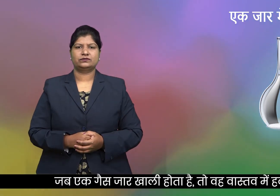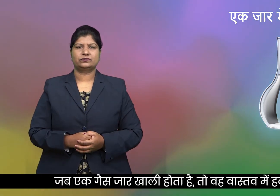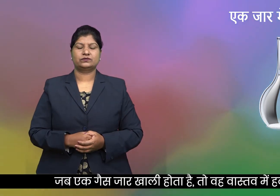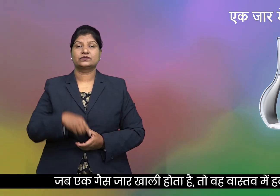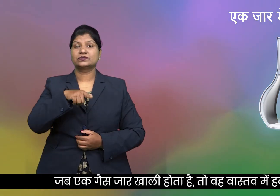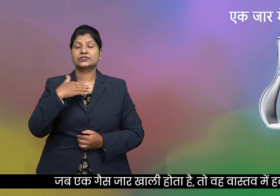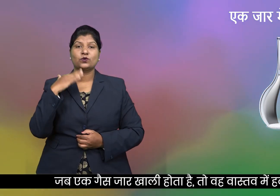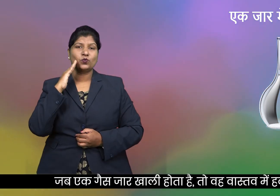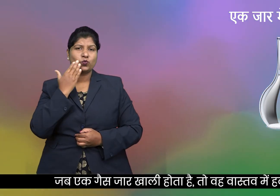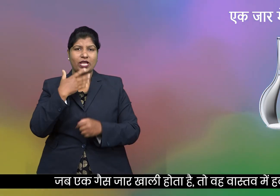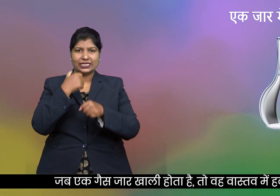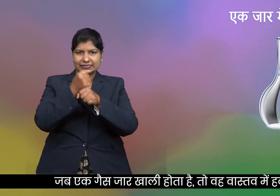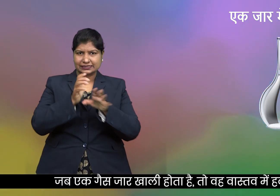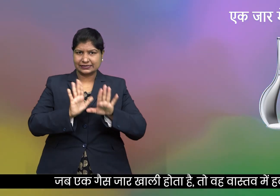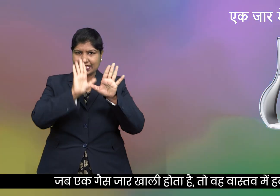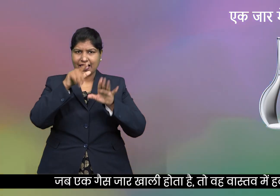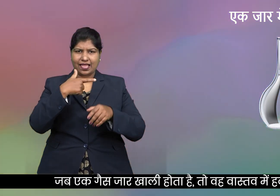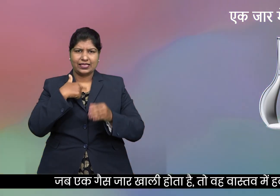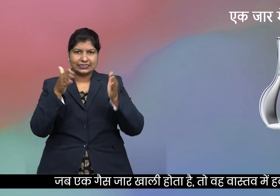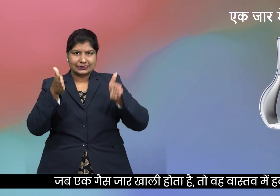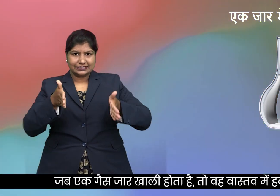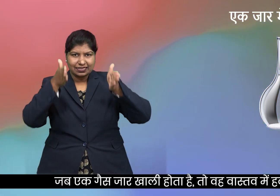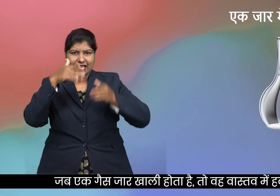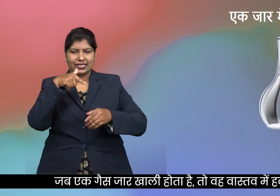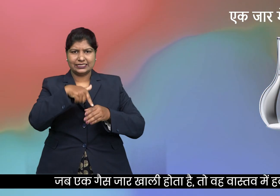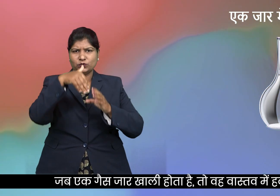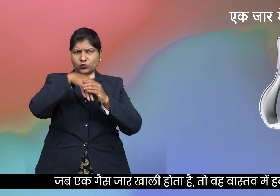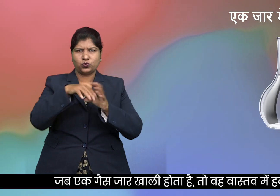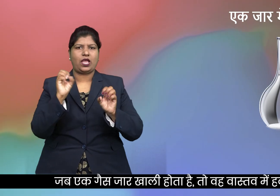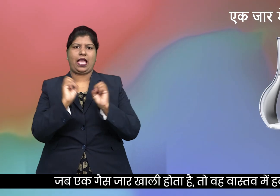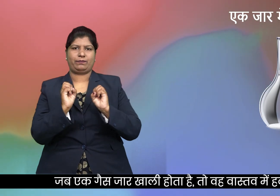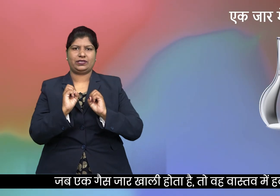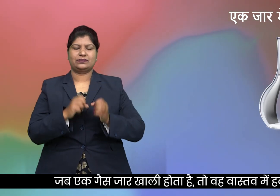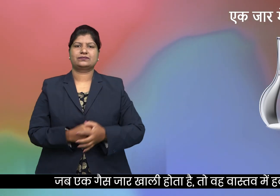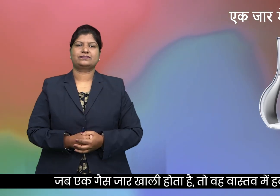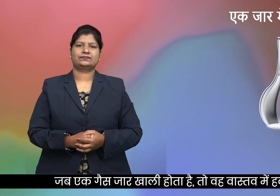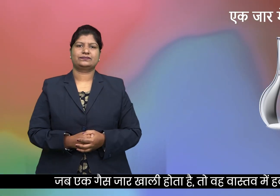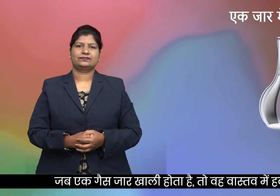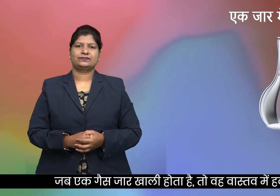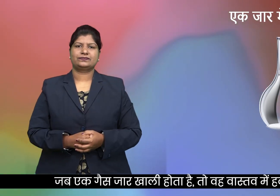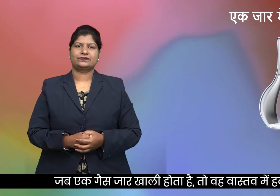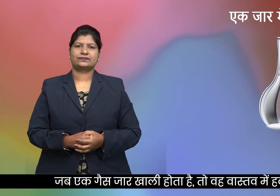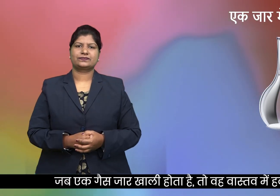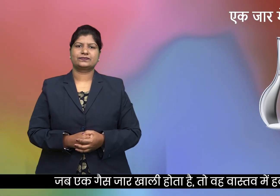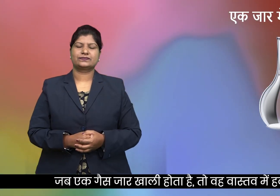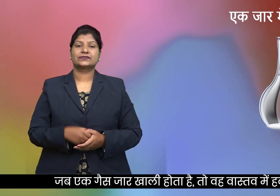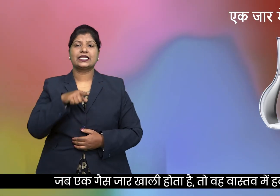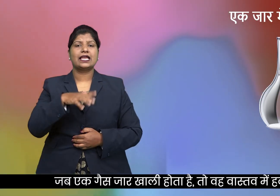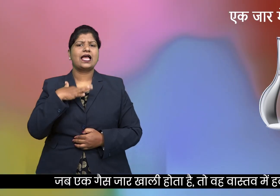जब एक गैस जार खाली होता है तो वह वास्तव में हवा से भरा होता